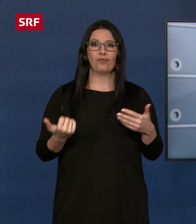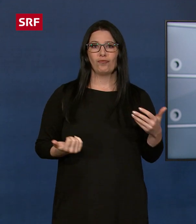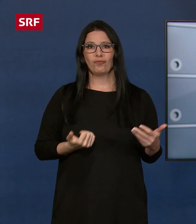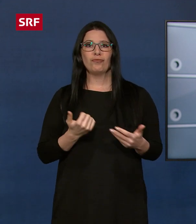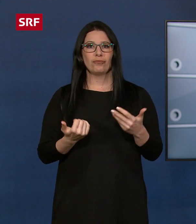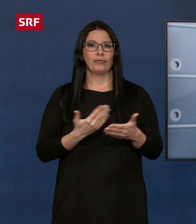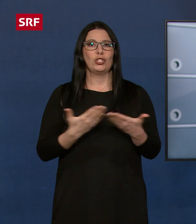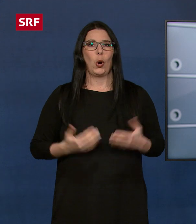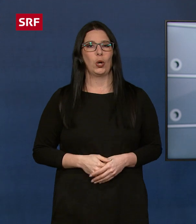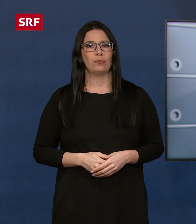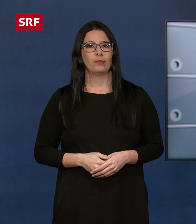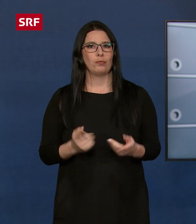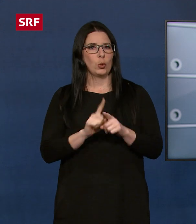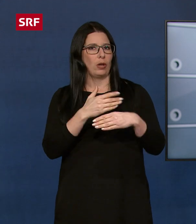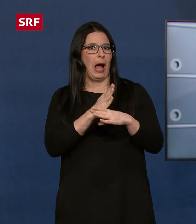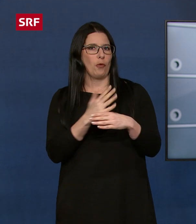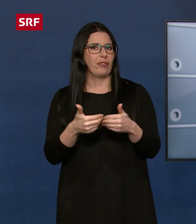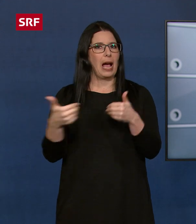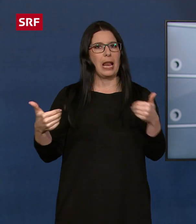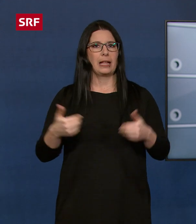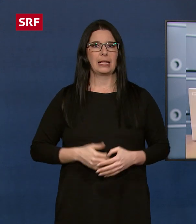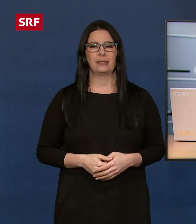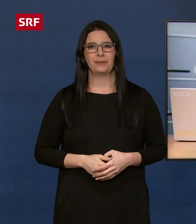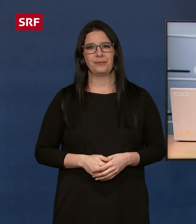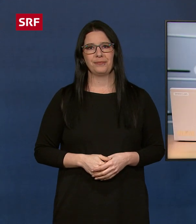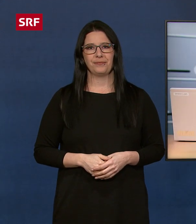Und dann würde man sich das dann einfach so aufteilen.